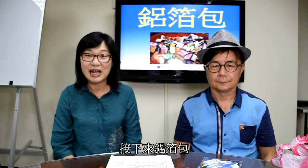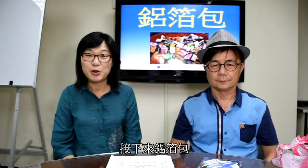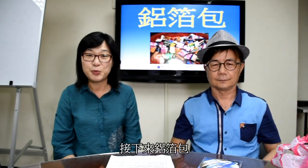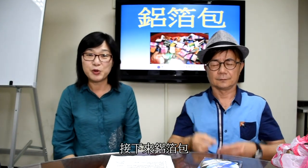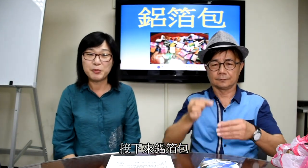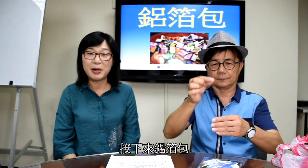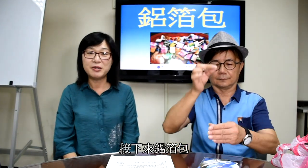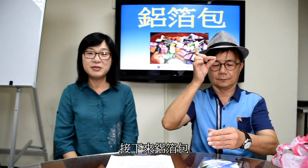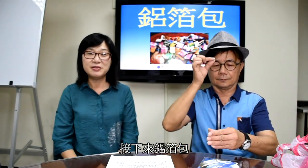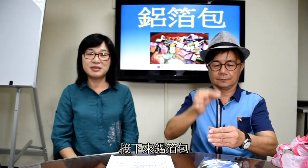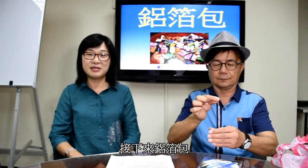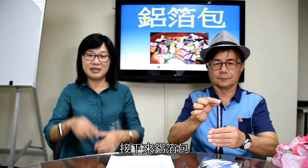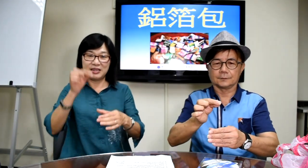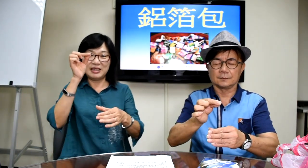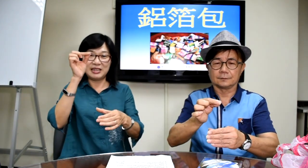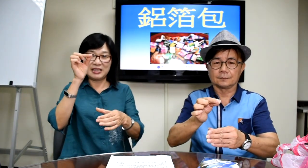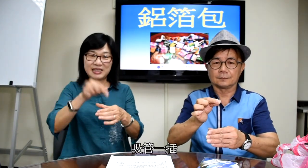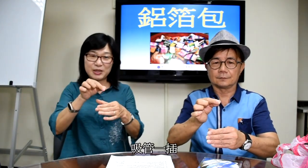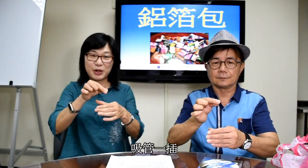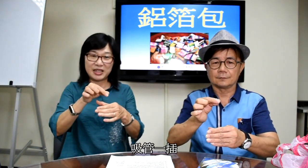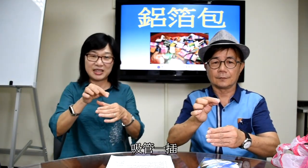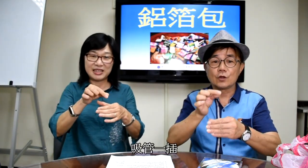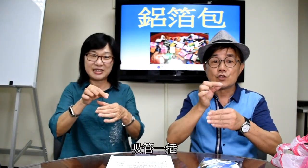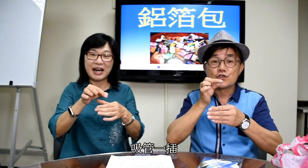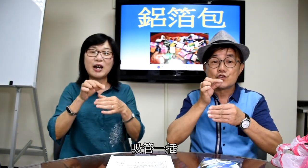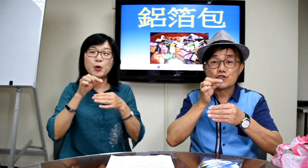铝箔包，吸管一插，